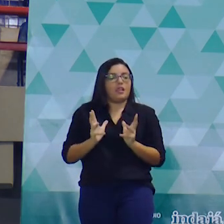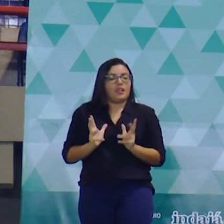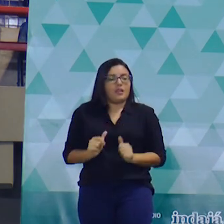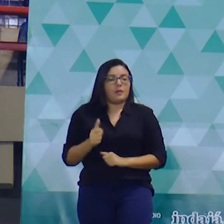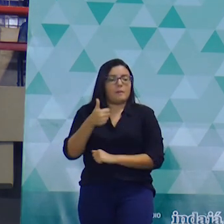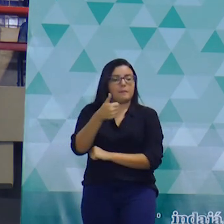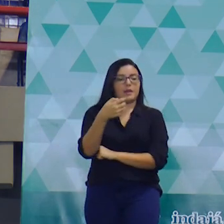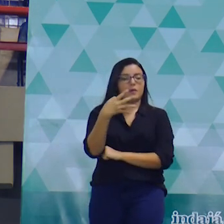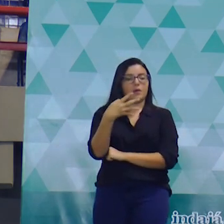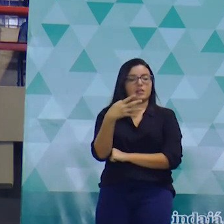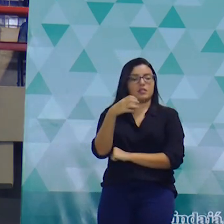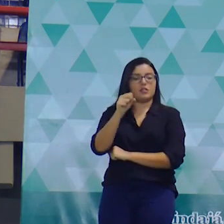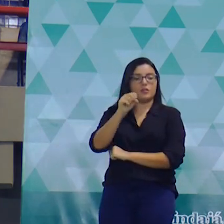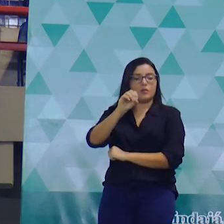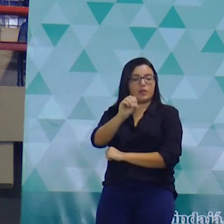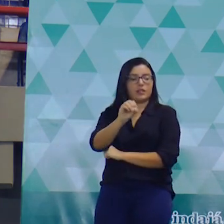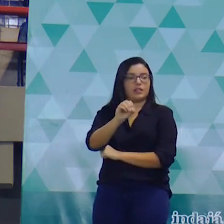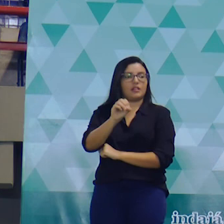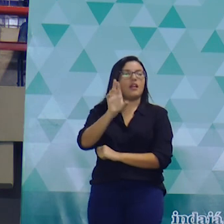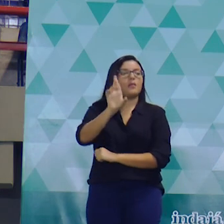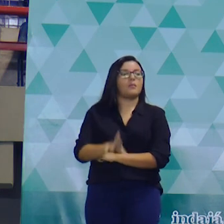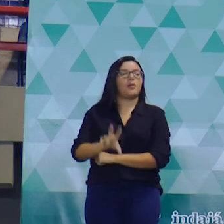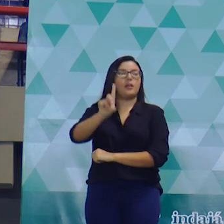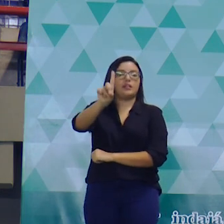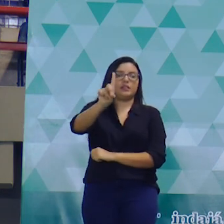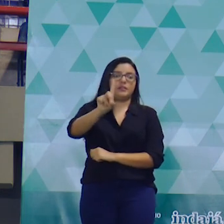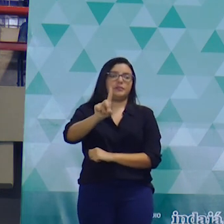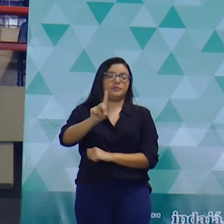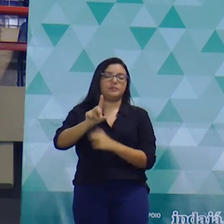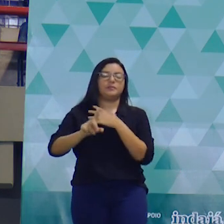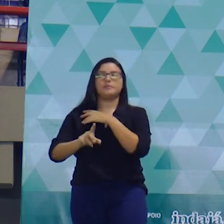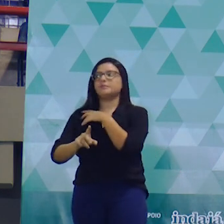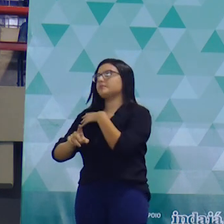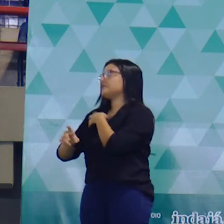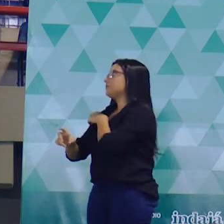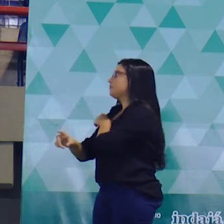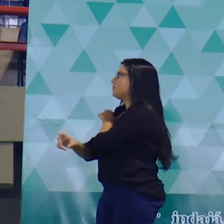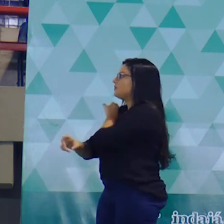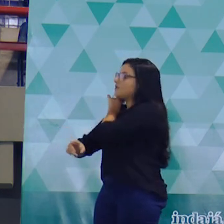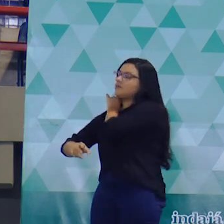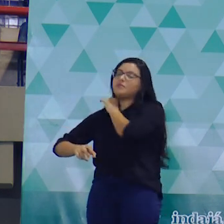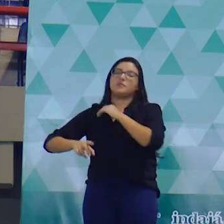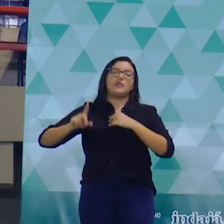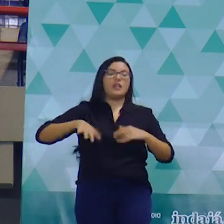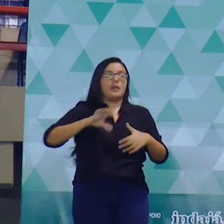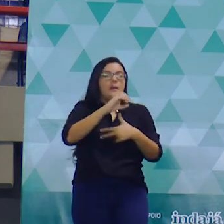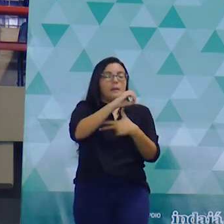Resposta correta, D de dado. Tá bom? Essa questão é da prova do Enem,